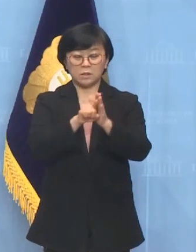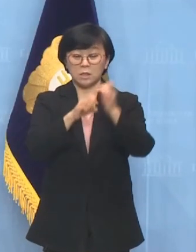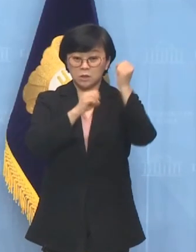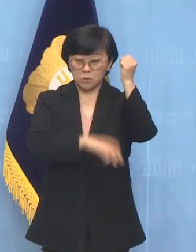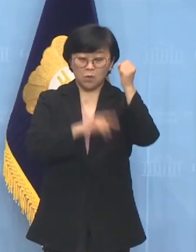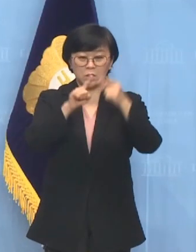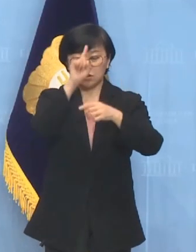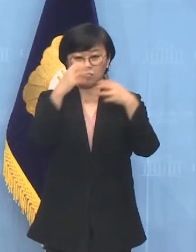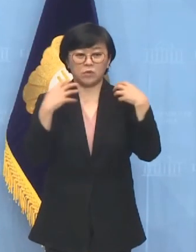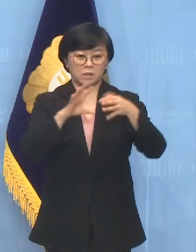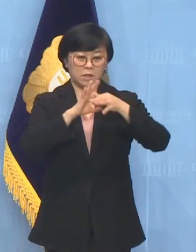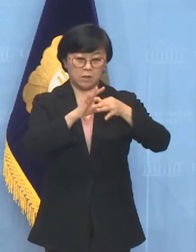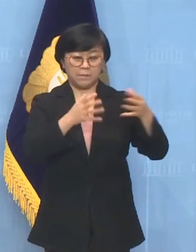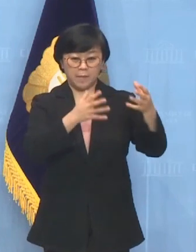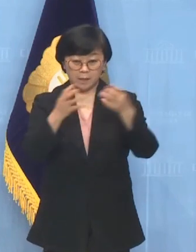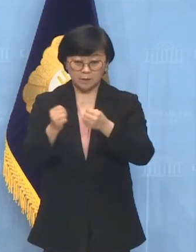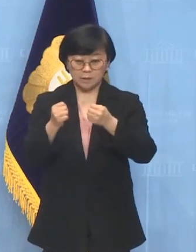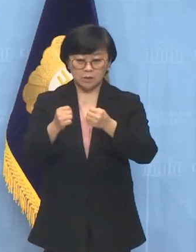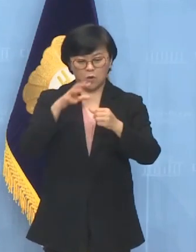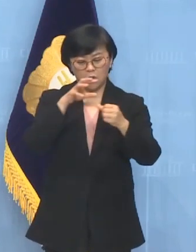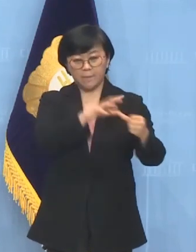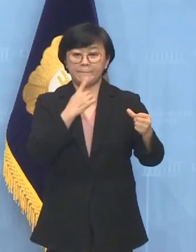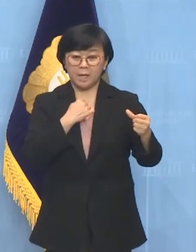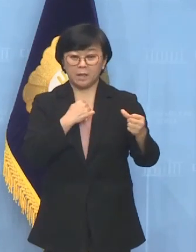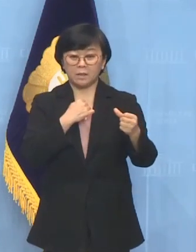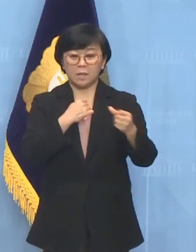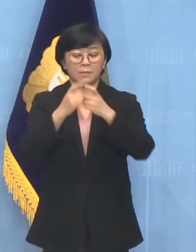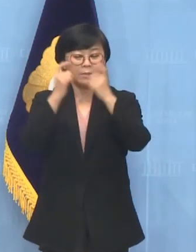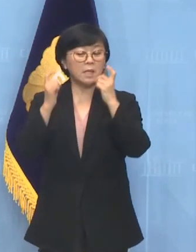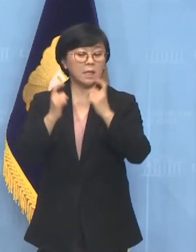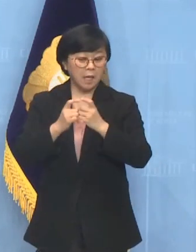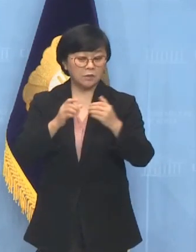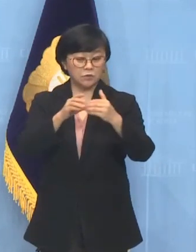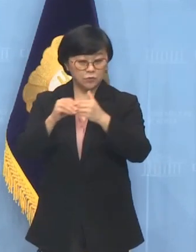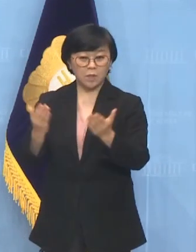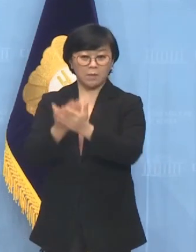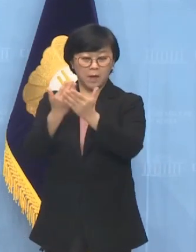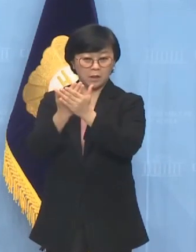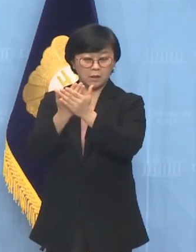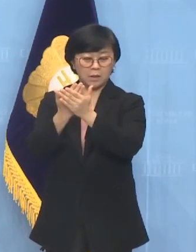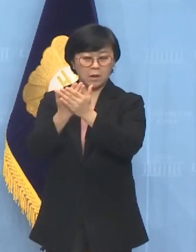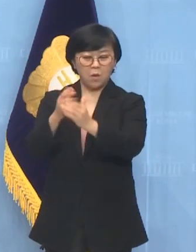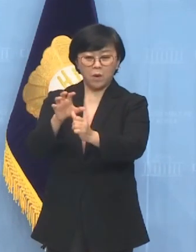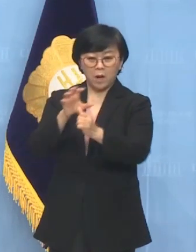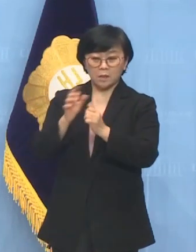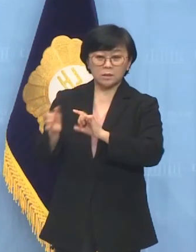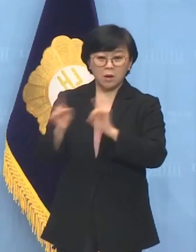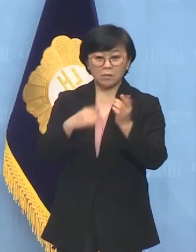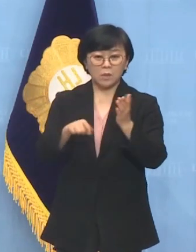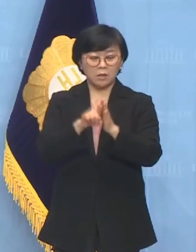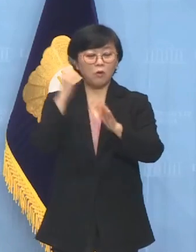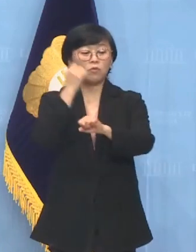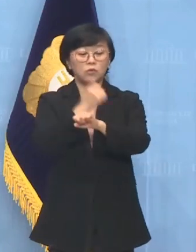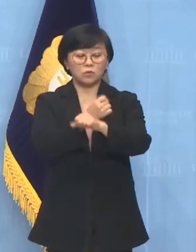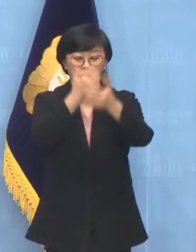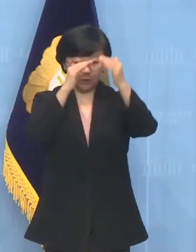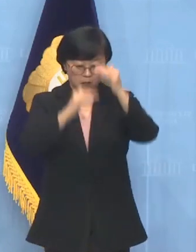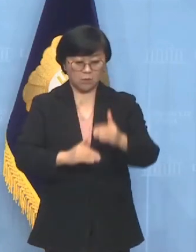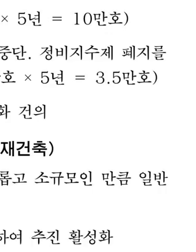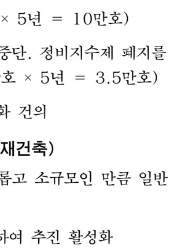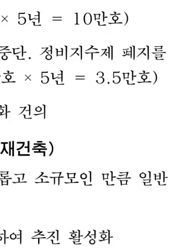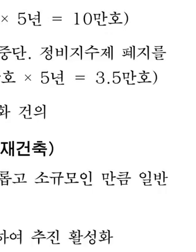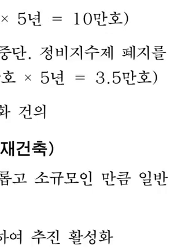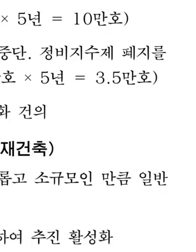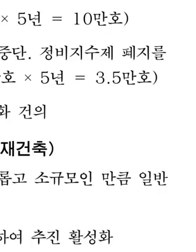기존에 이 정부에 의해서 많이 억제되었던 민간주도 재개발, 재건축을 어떻게 하면 활성화시킬까를 연구한 내용을 보도자료에 담고